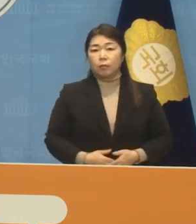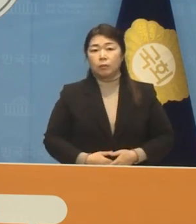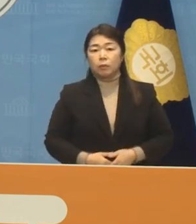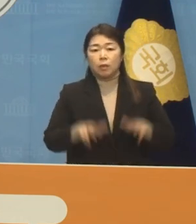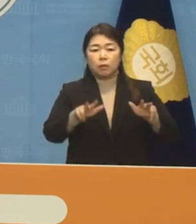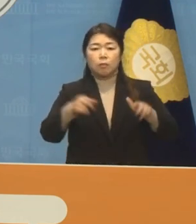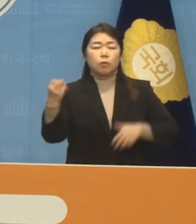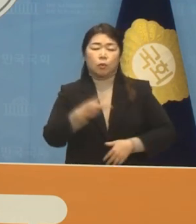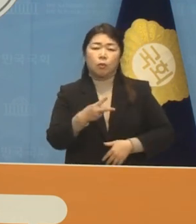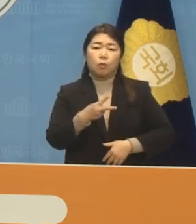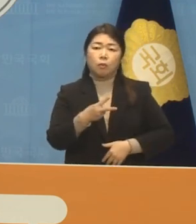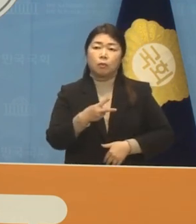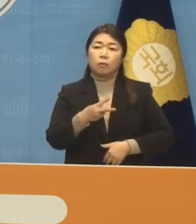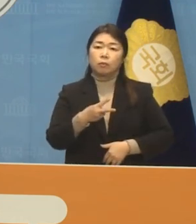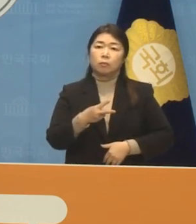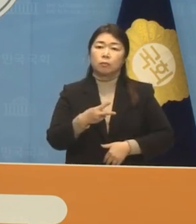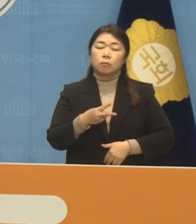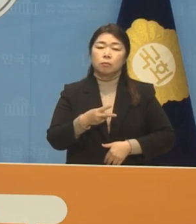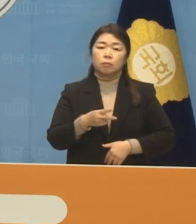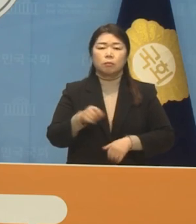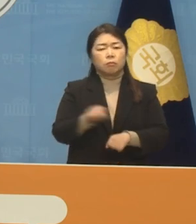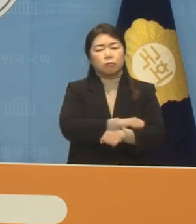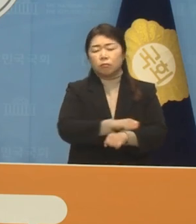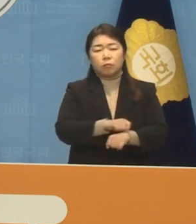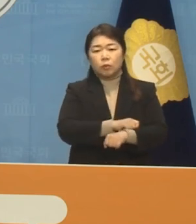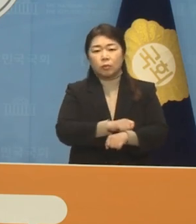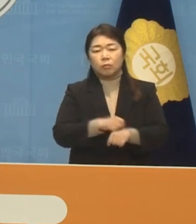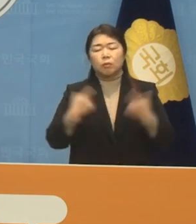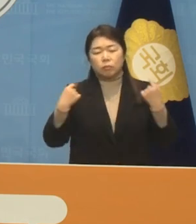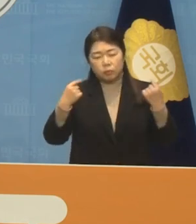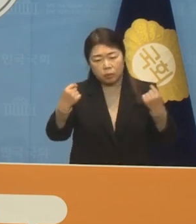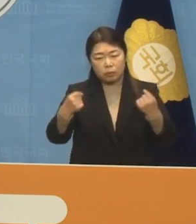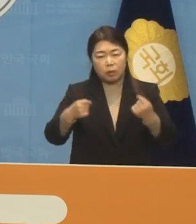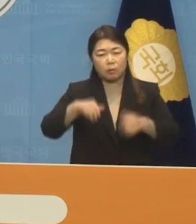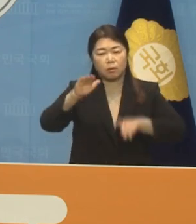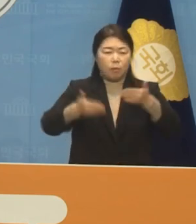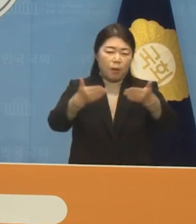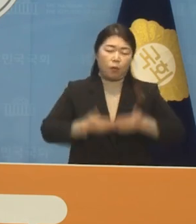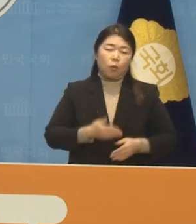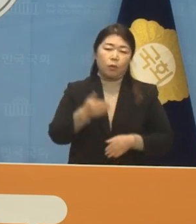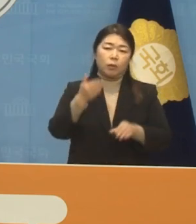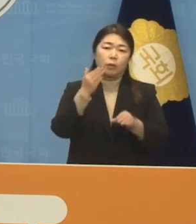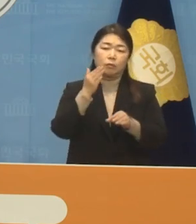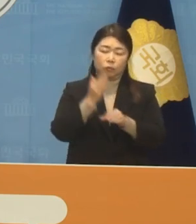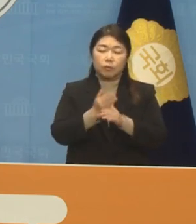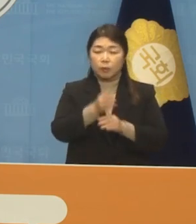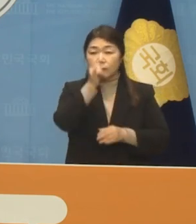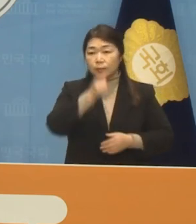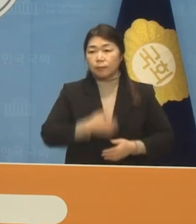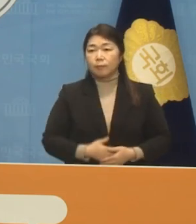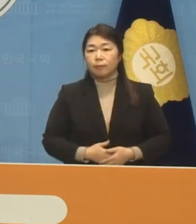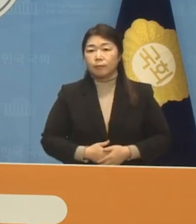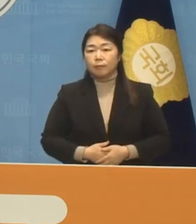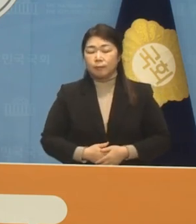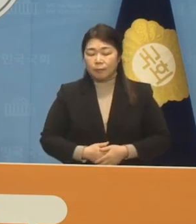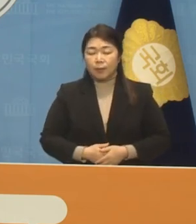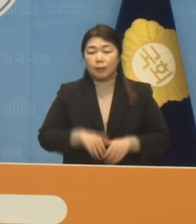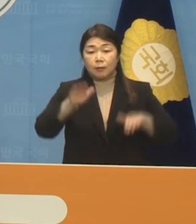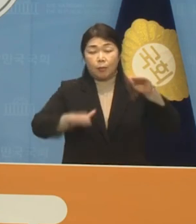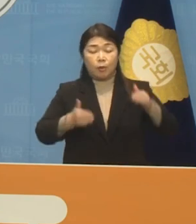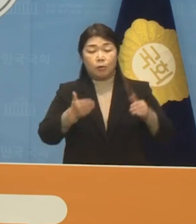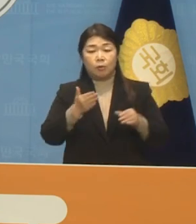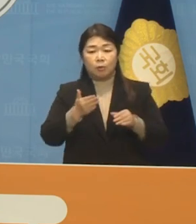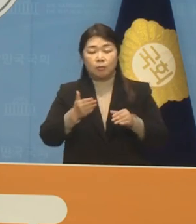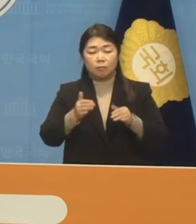지금도 별반 다름없이 차별의 현장에서 아주 분투하면서 살아가고